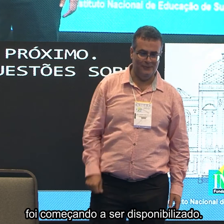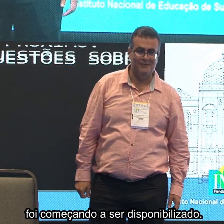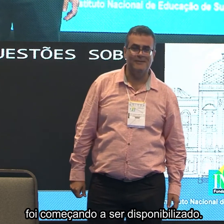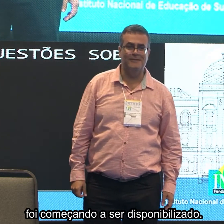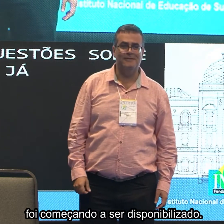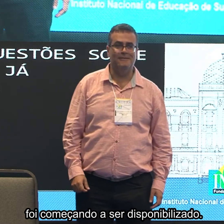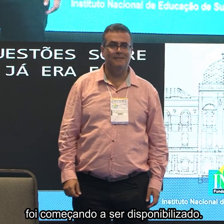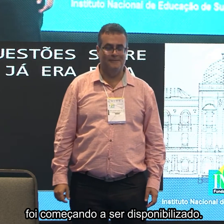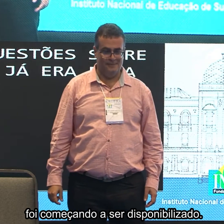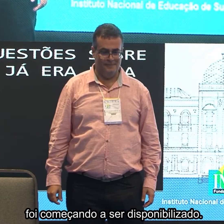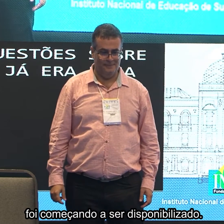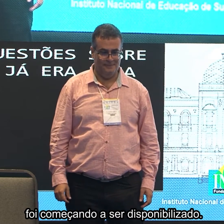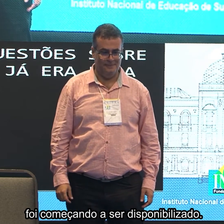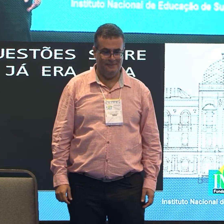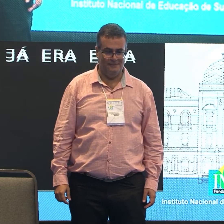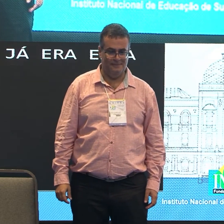começando a ser disponibilizado.